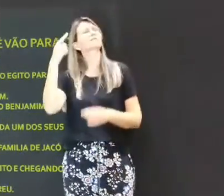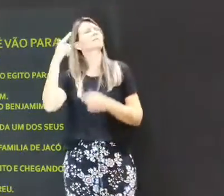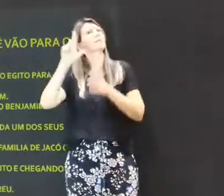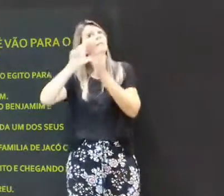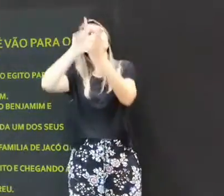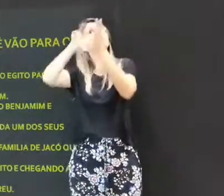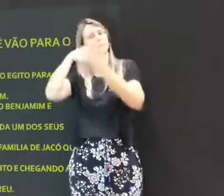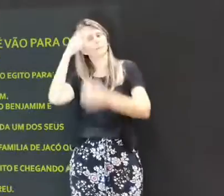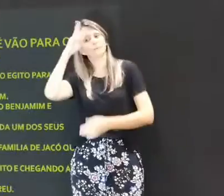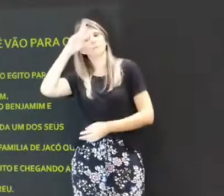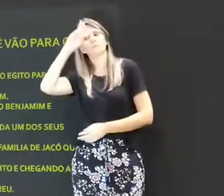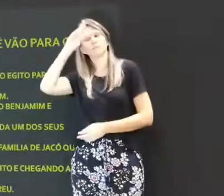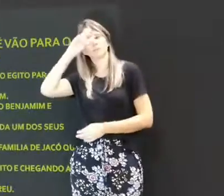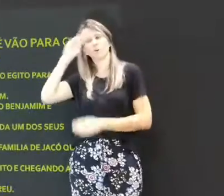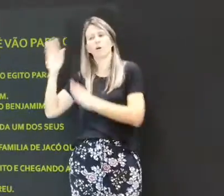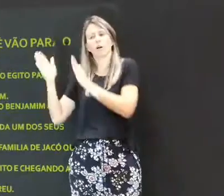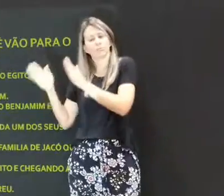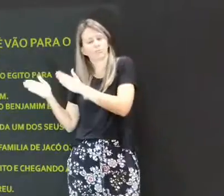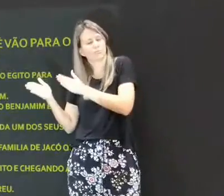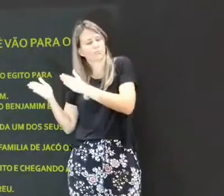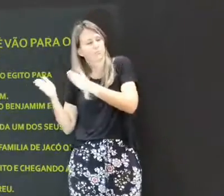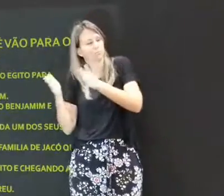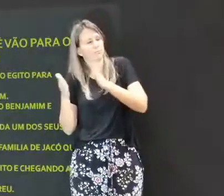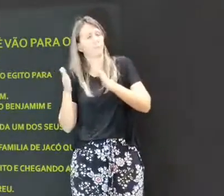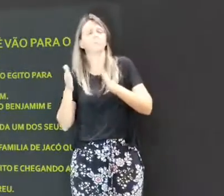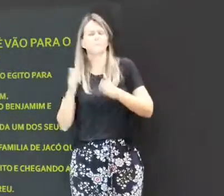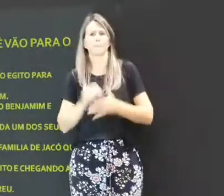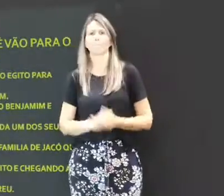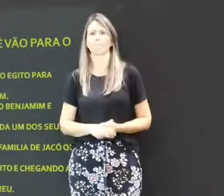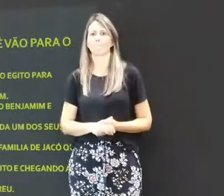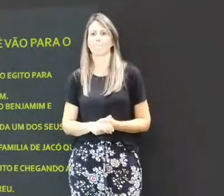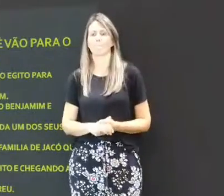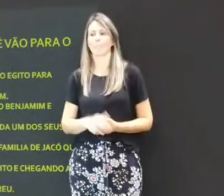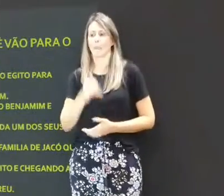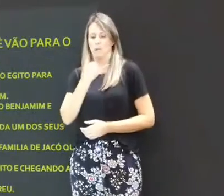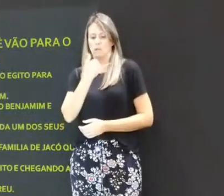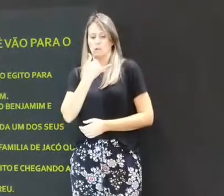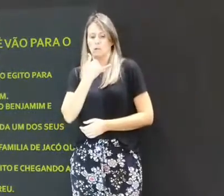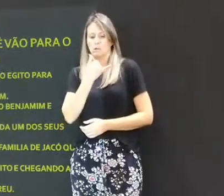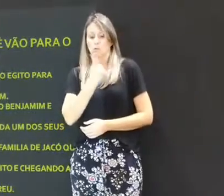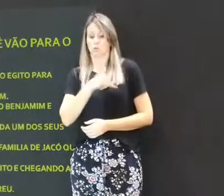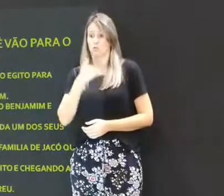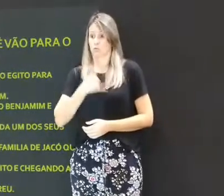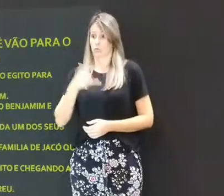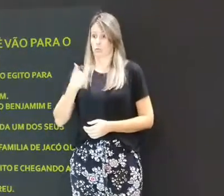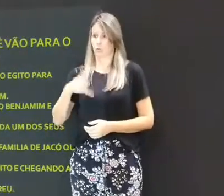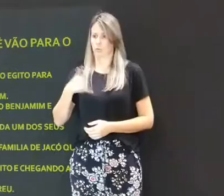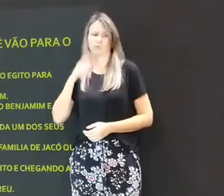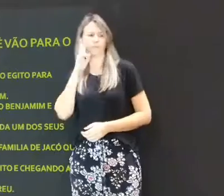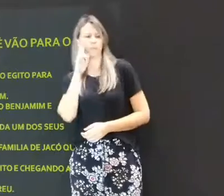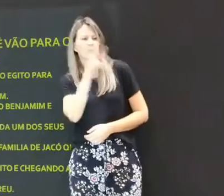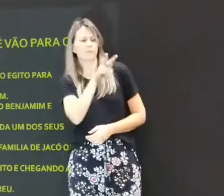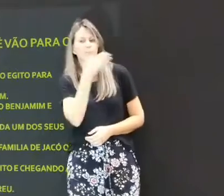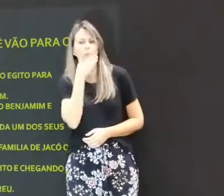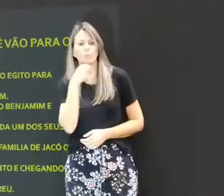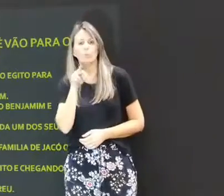Aí depois, né, a história, ela mostra todo o tempo que se passou, que José, ele